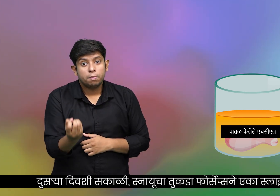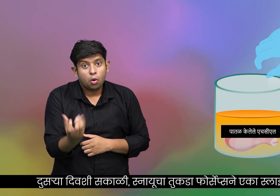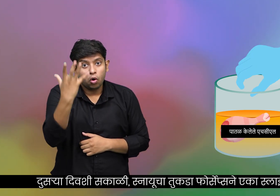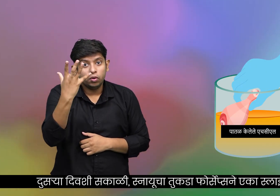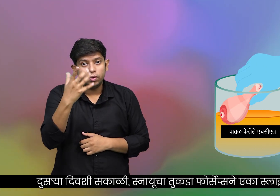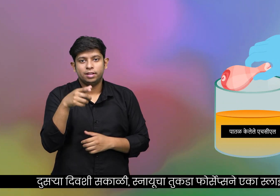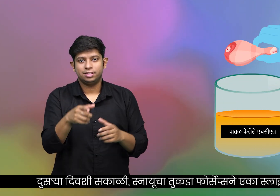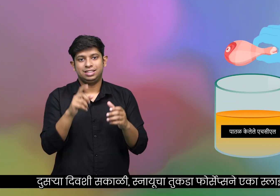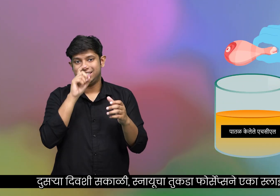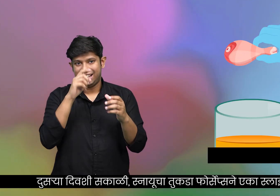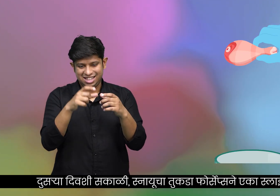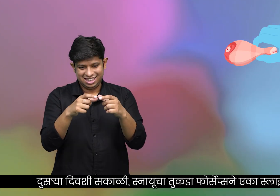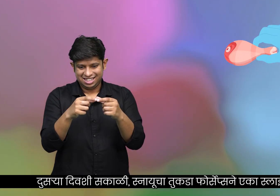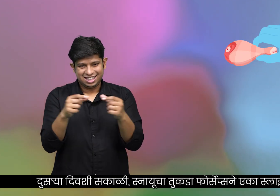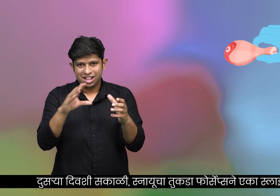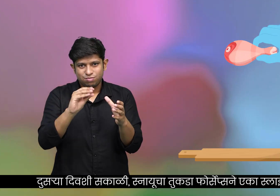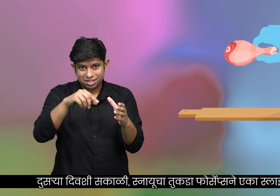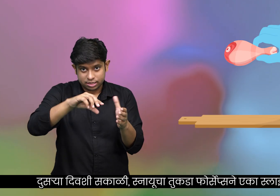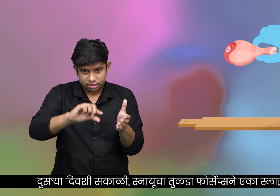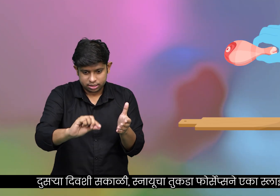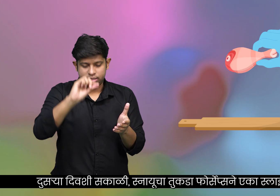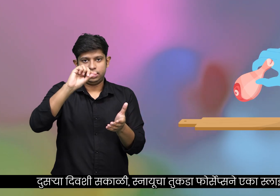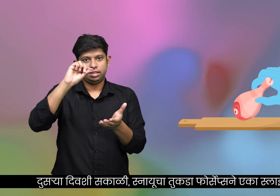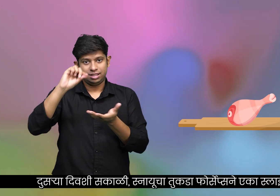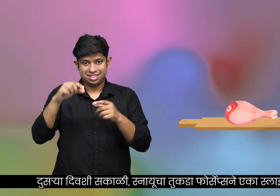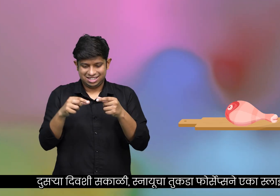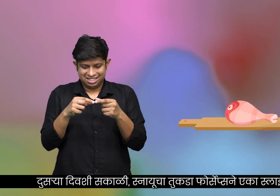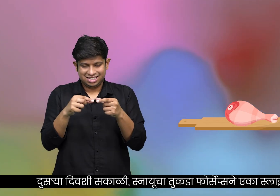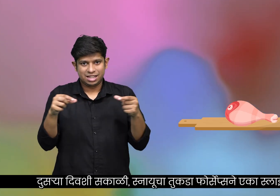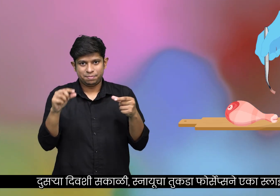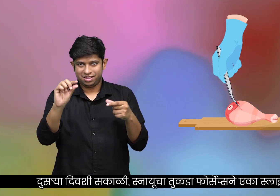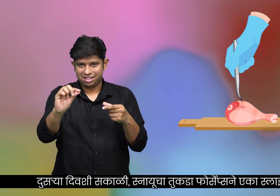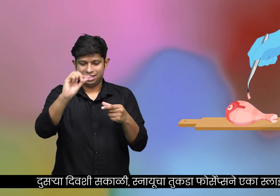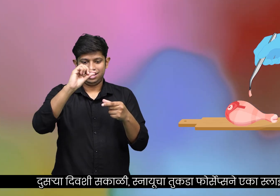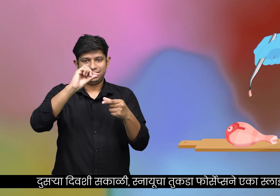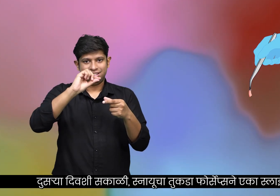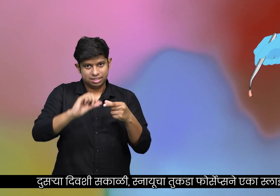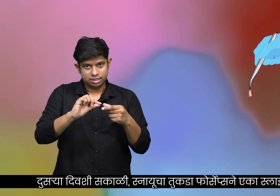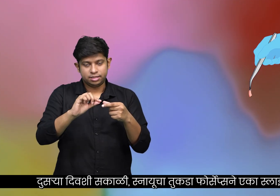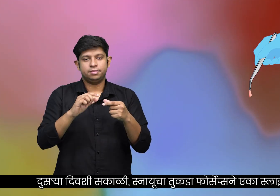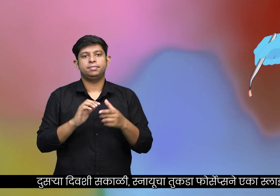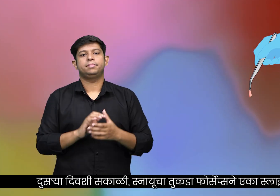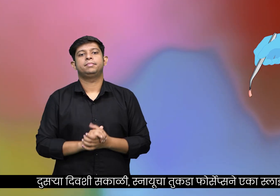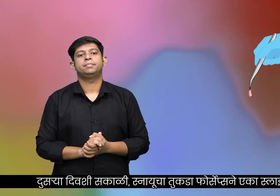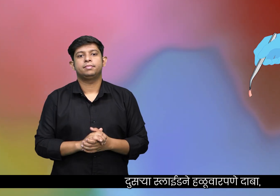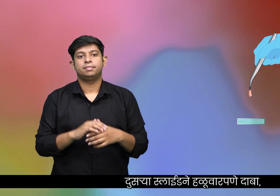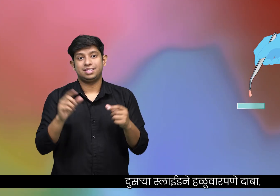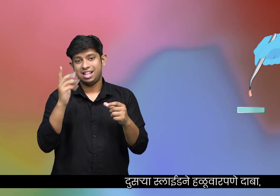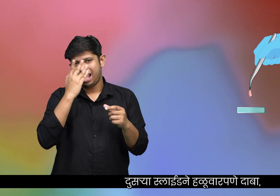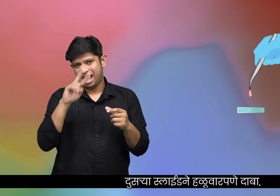दुसऱ्या दिवशी सकाळी सप्तायूचा तुकडा फॉस्फरसने एका स्लाइडवर गोळा करा. दुसऱ्या